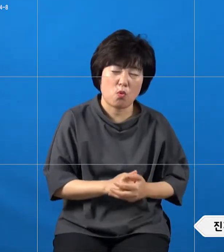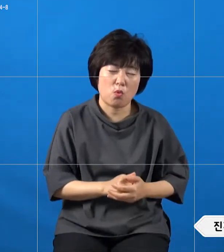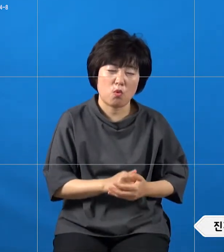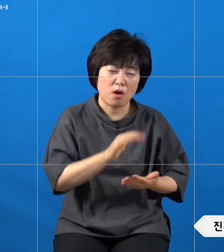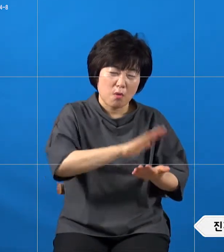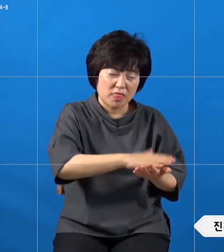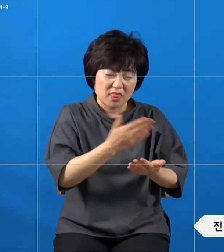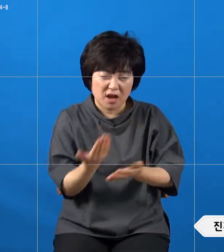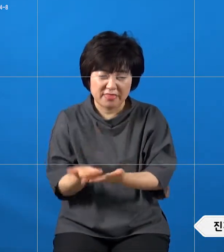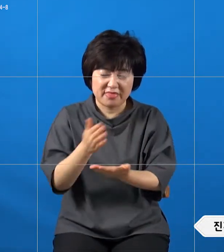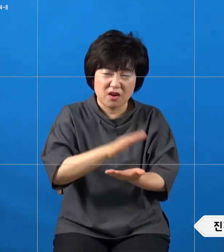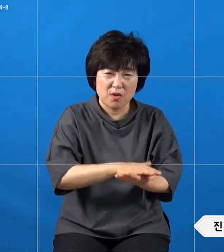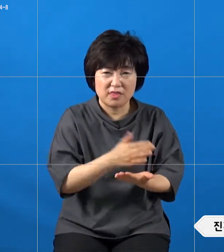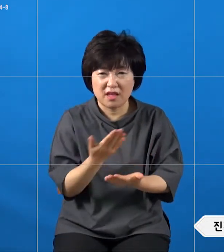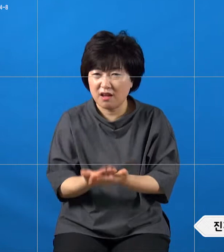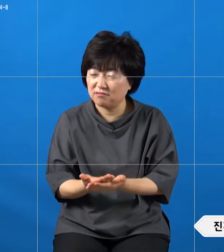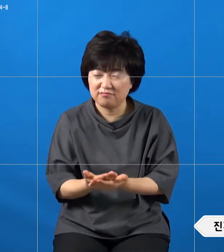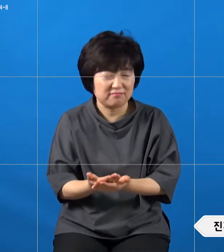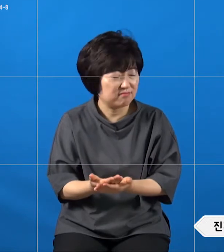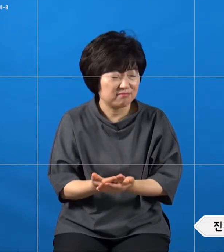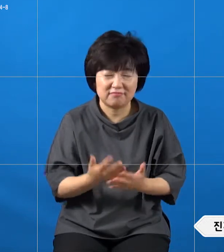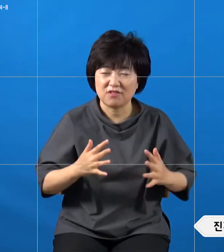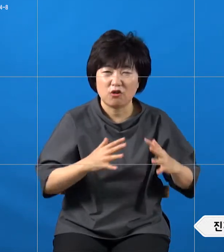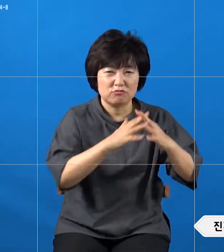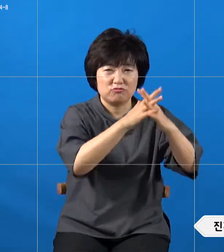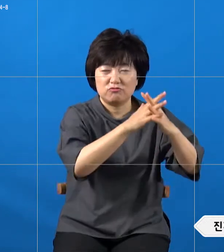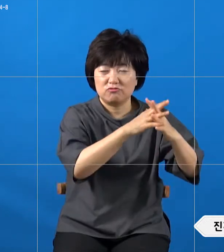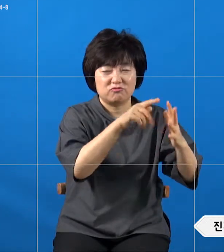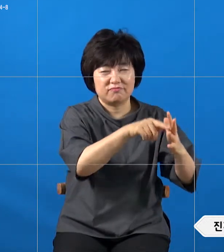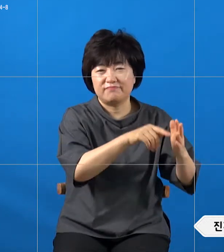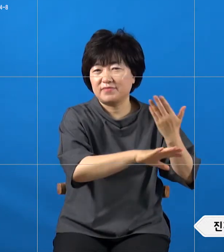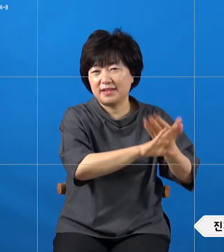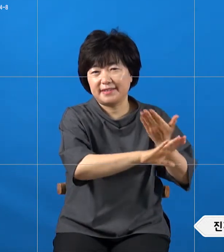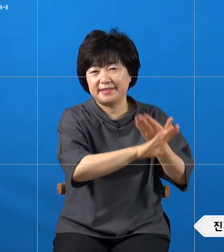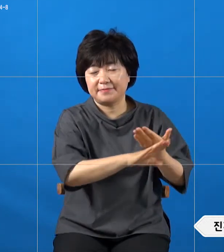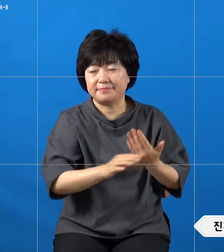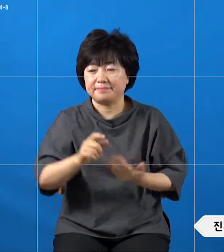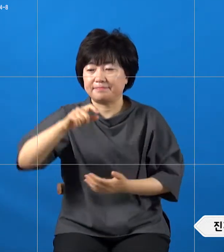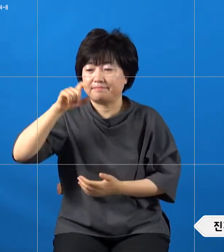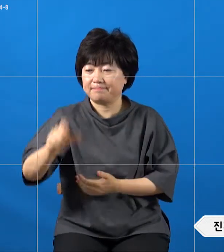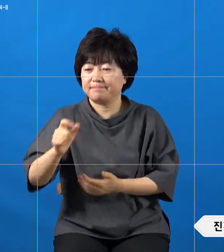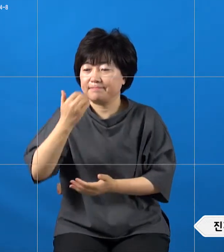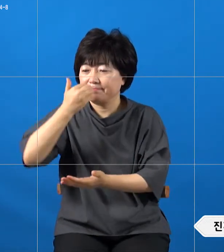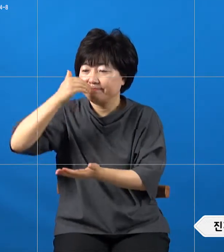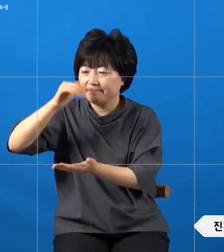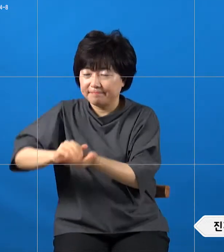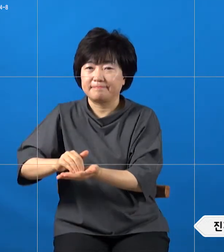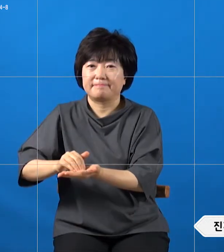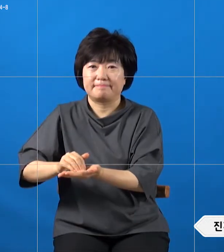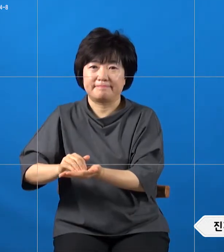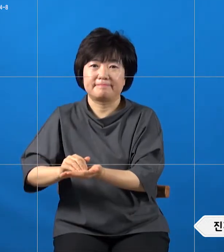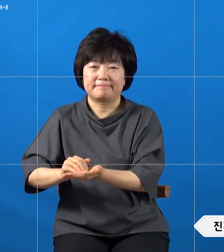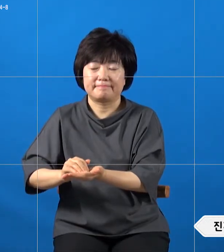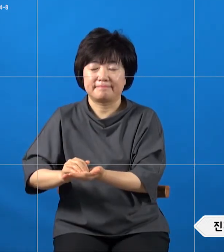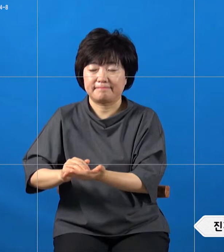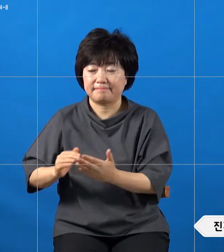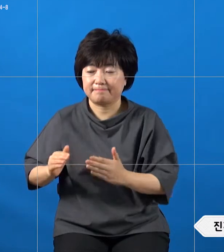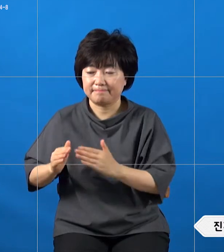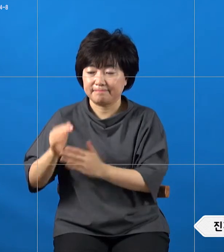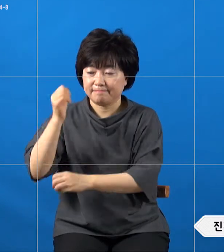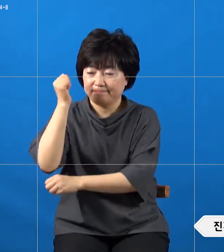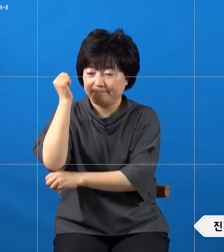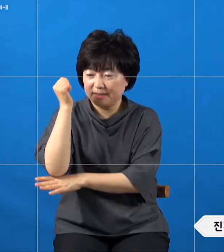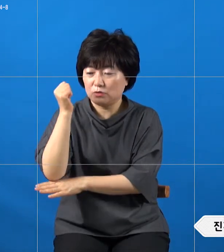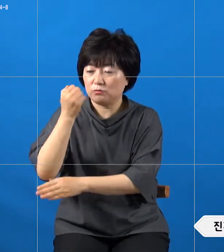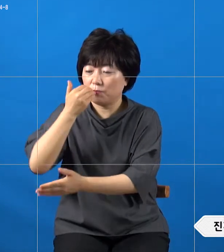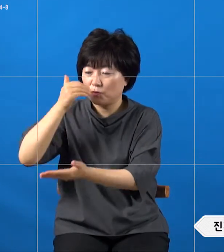무너지고 왔다 갔다 하는 건축물이 아니라 바로 반석이신 모퉁이돌 그리스도